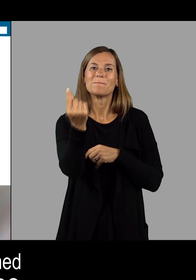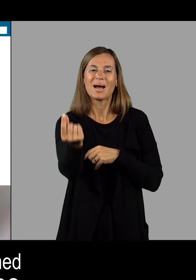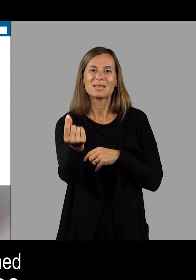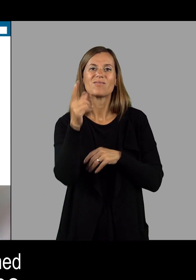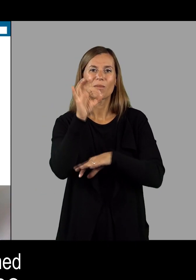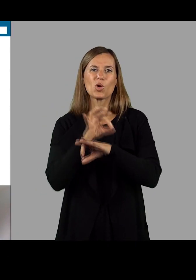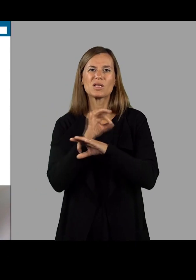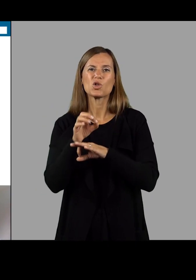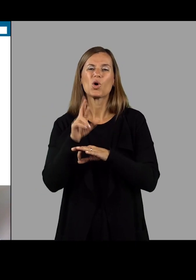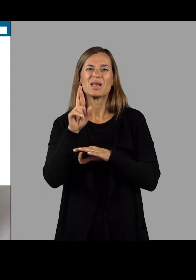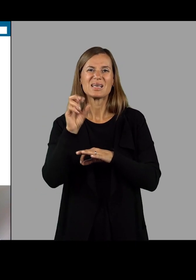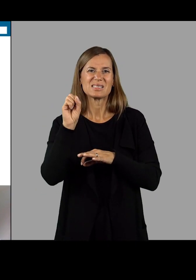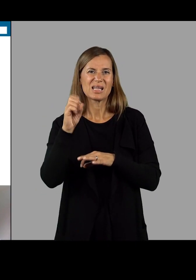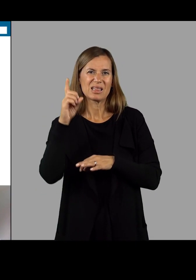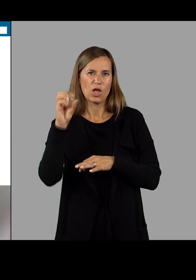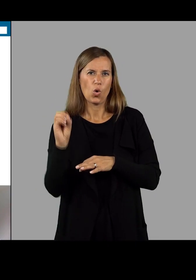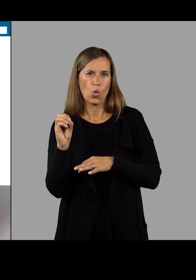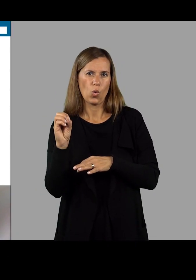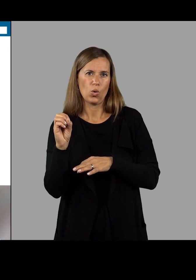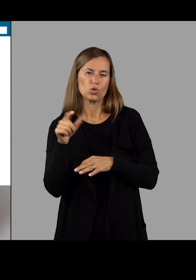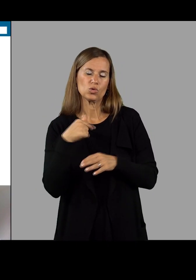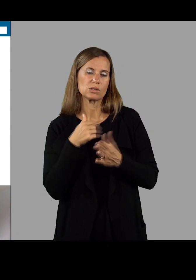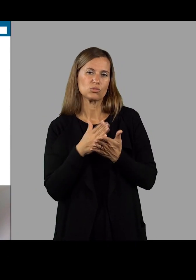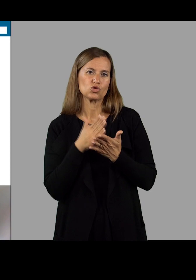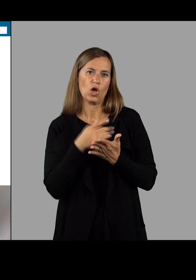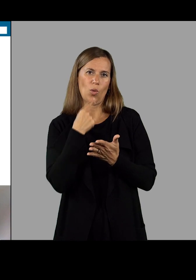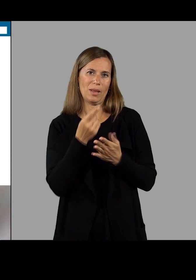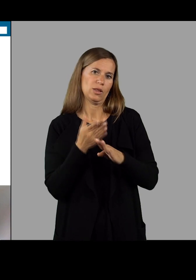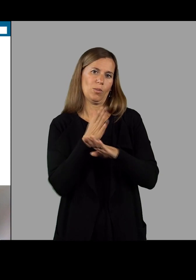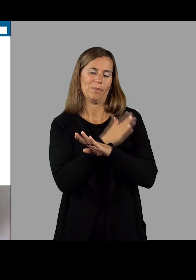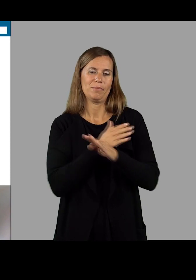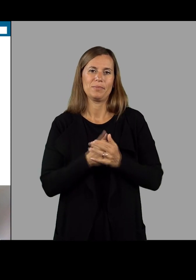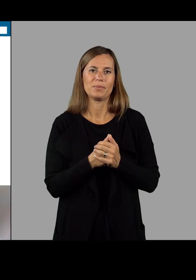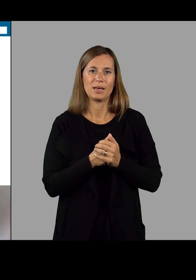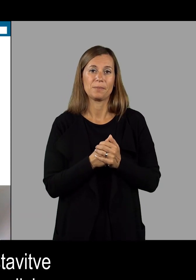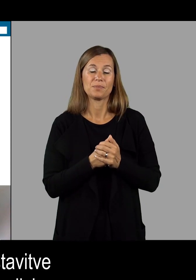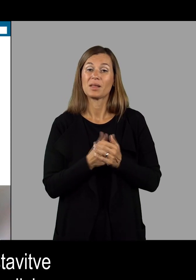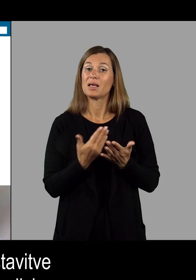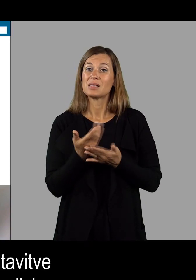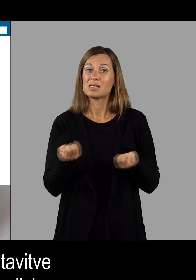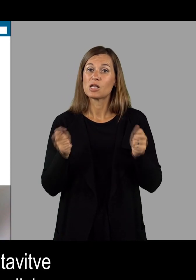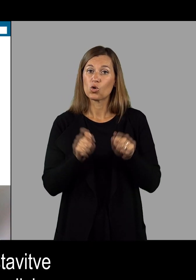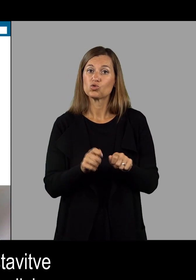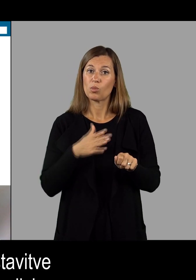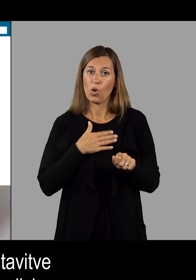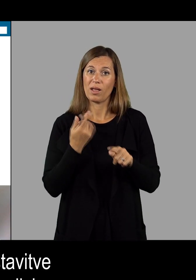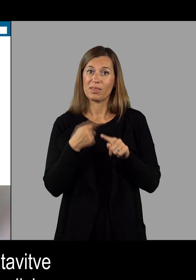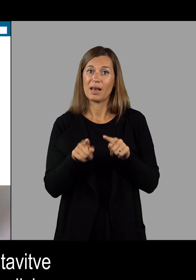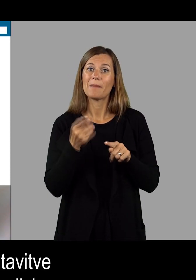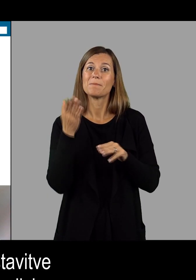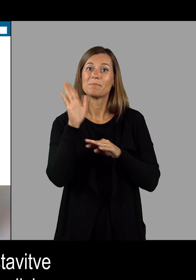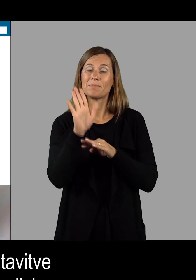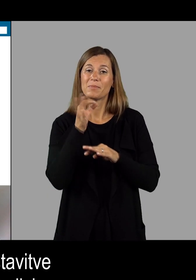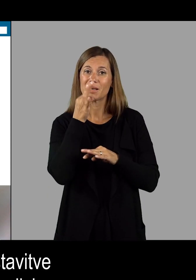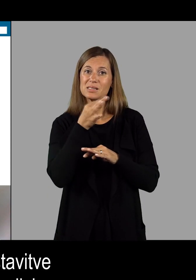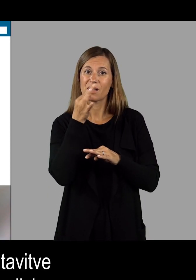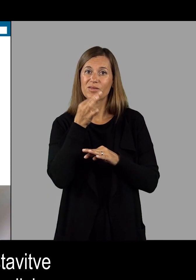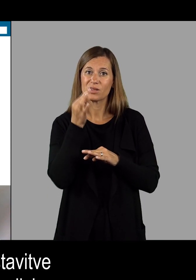projektu RSDO, ki sem ga omenil že predhodno. Za konec mojega dela predstavitve